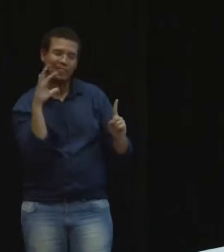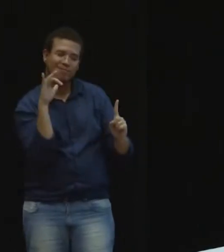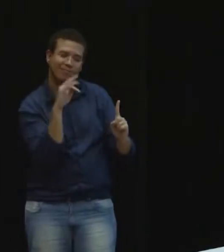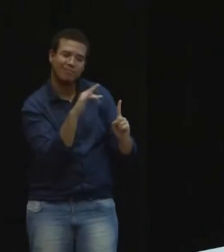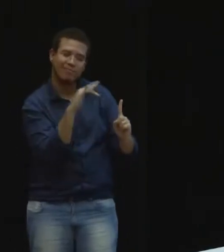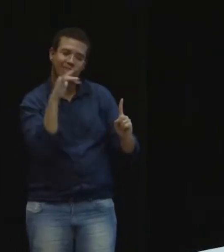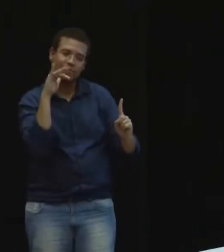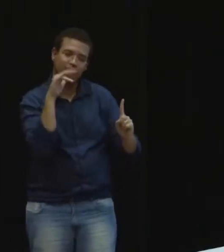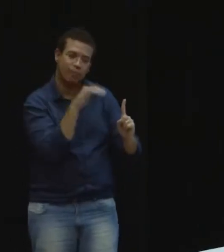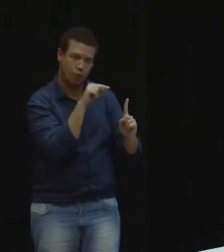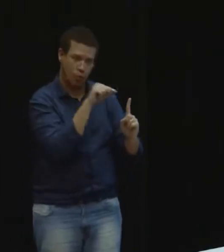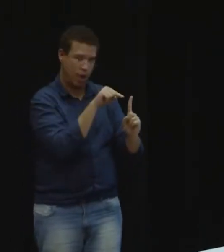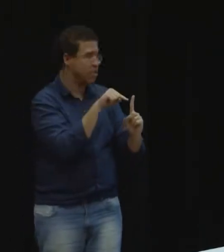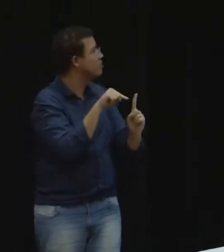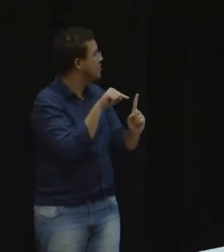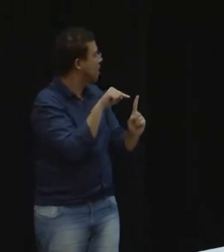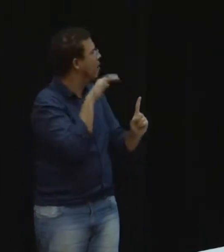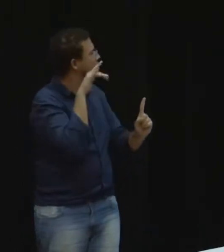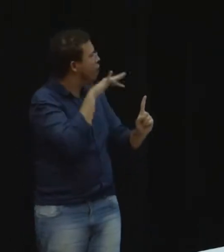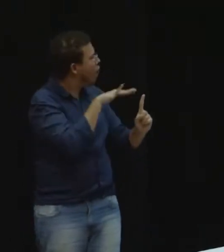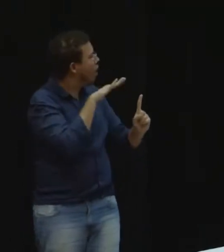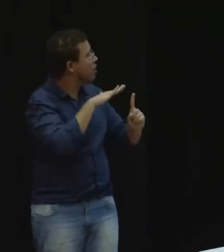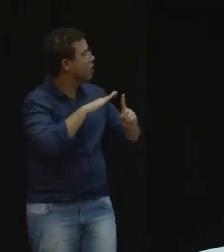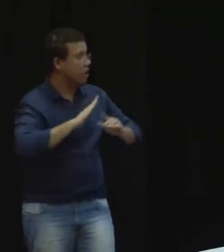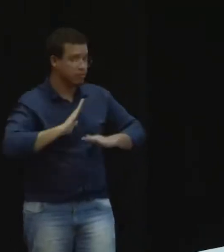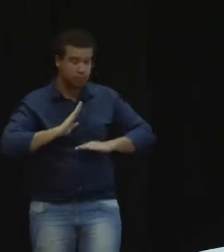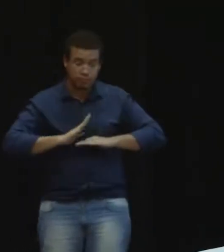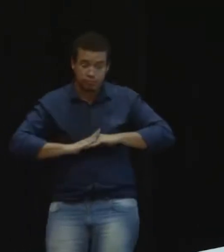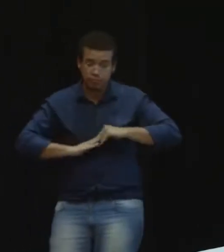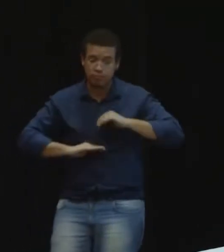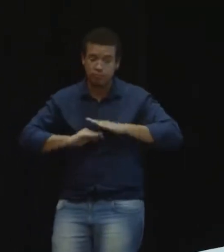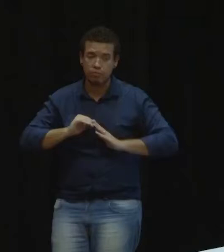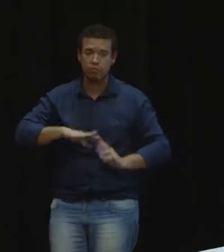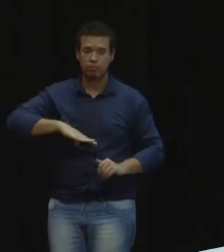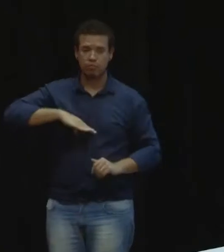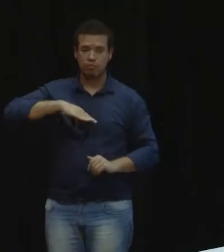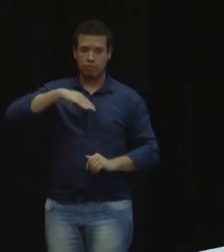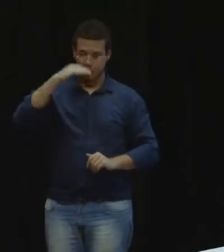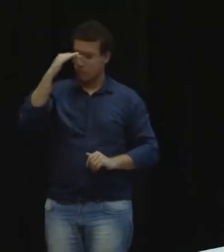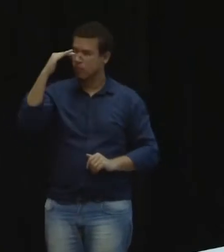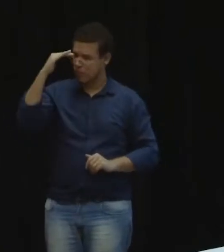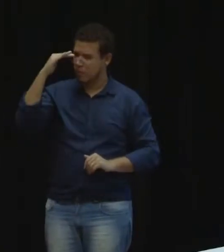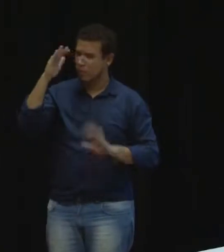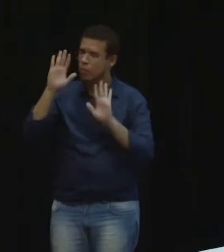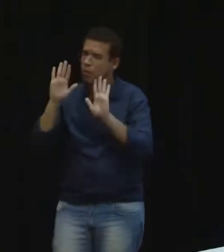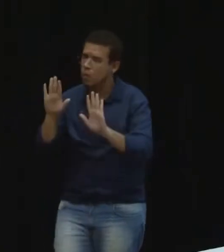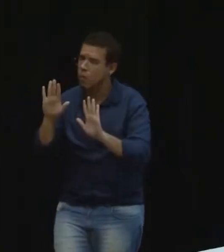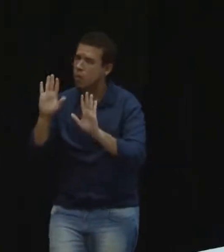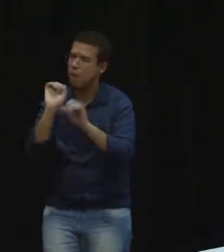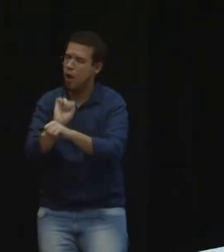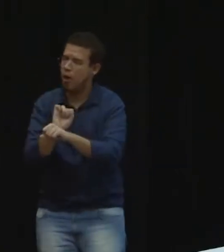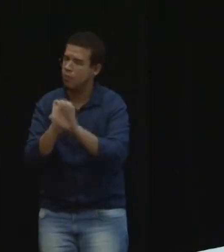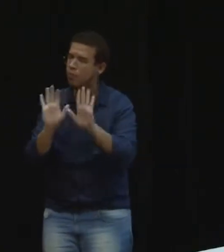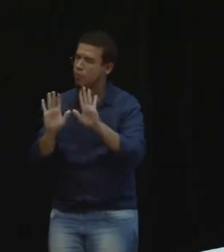E eu percebo que a literatura surda tem uma influência na constituição do